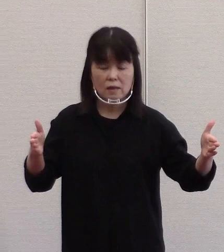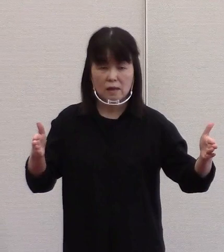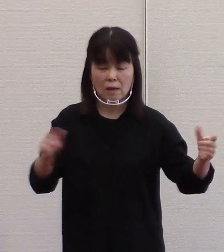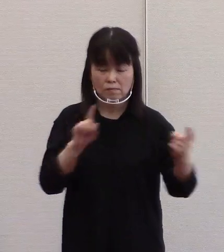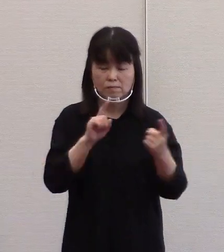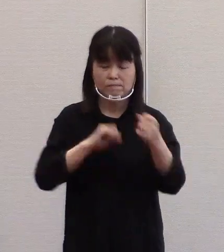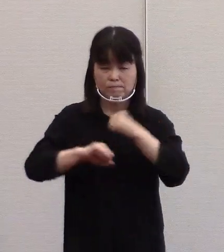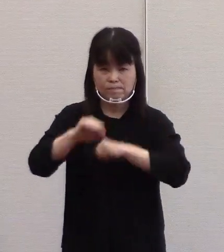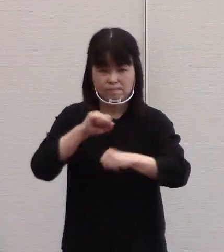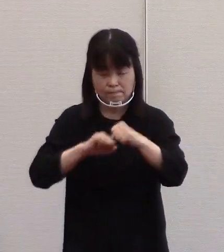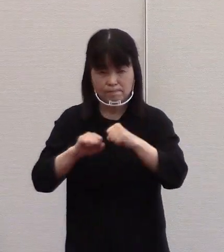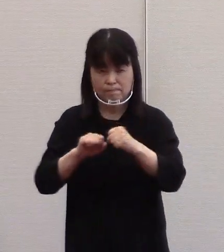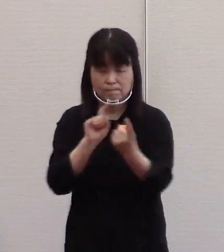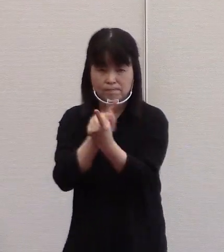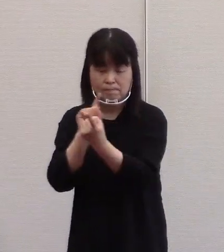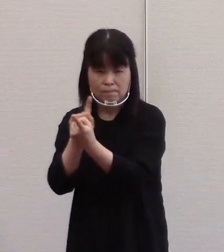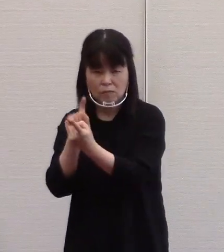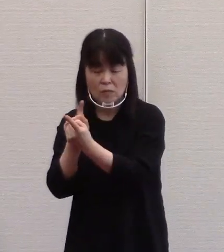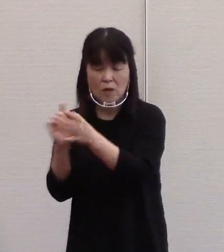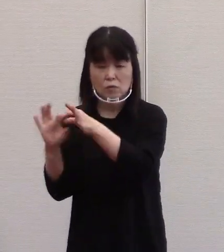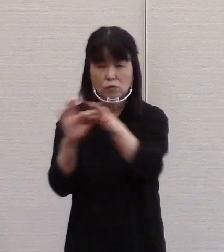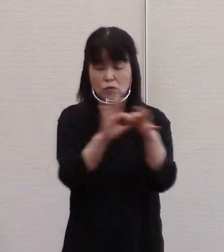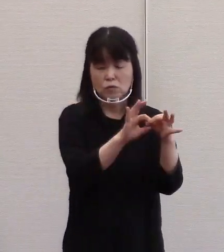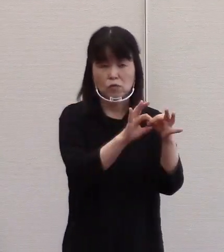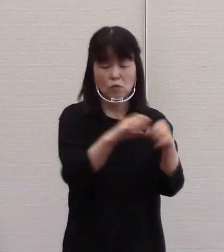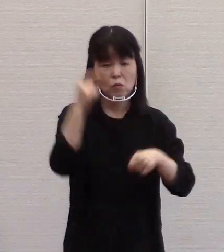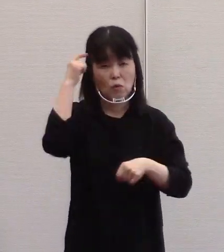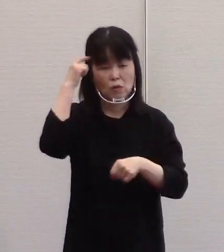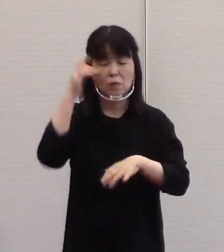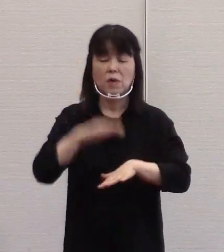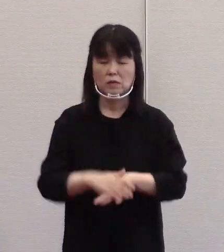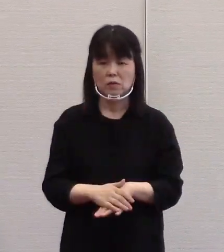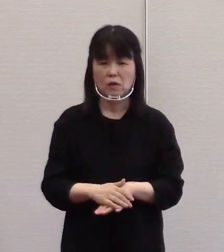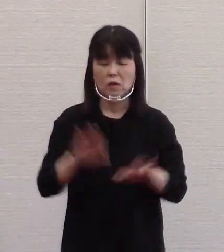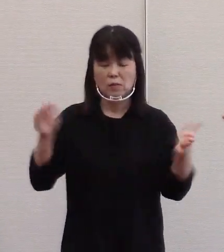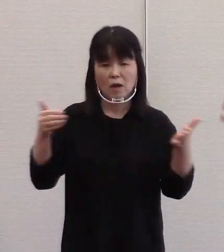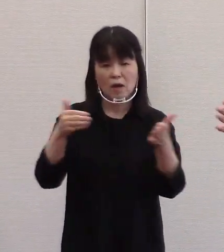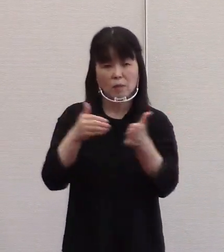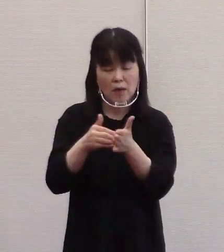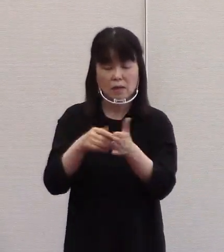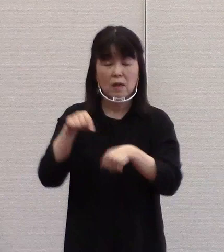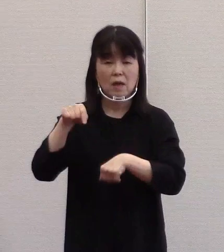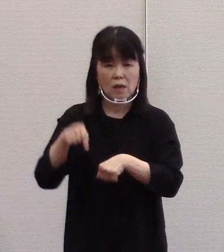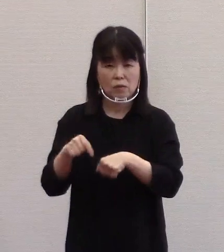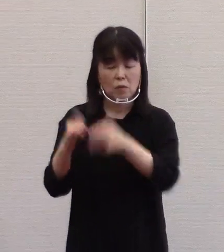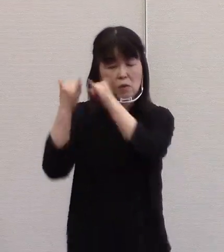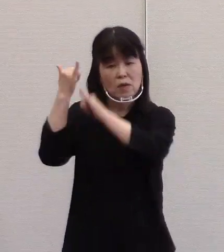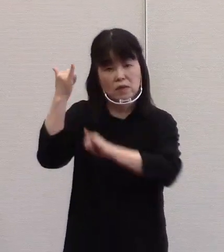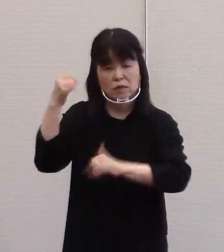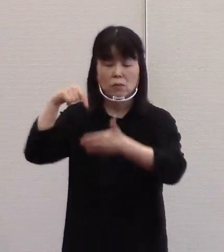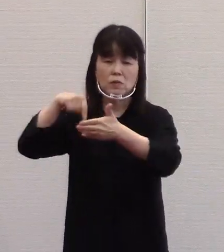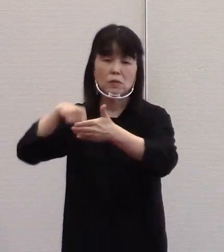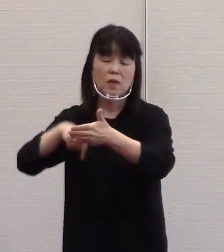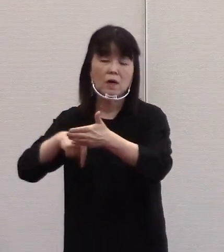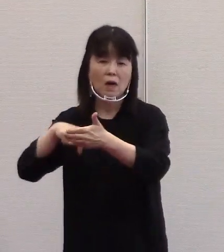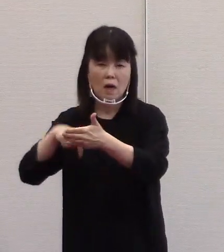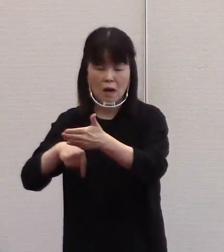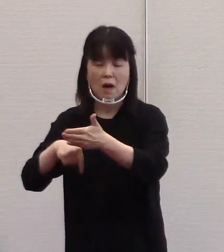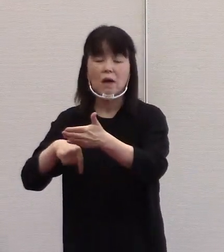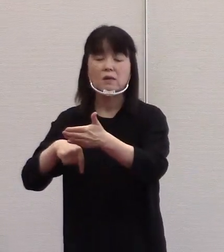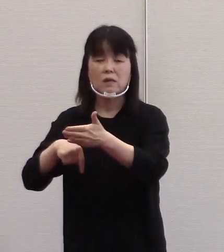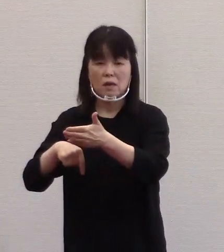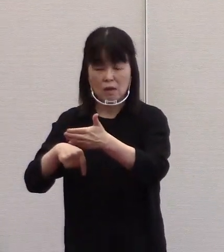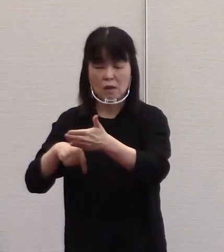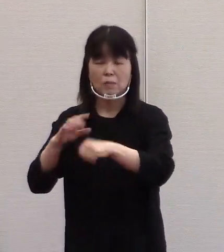ス感染症との戦いを振り返ってみると、何回もいろんな波があって、それを最終的に乗り越える